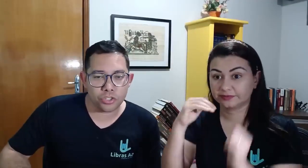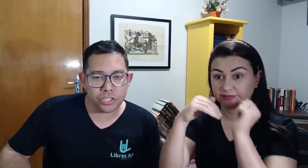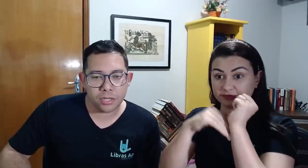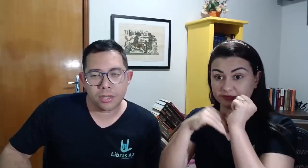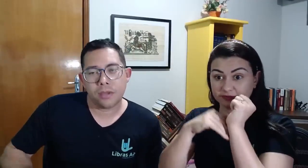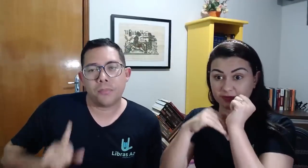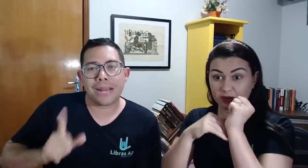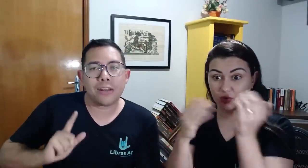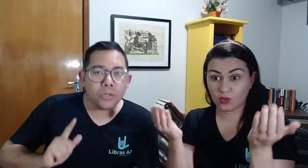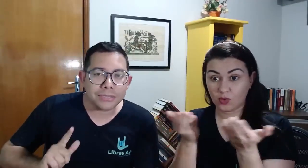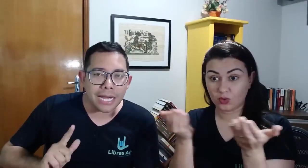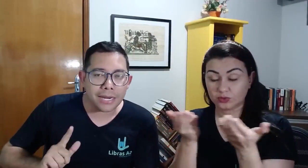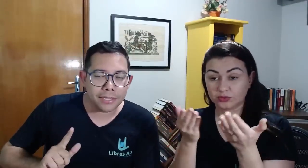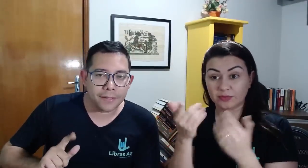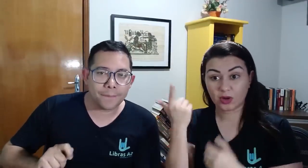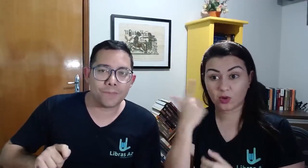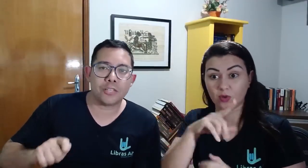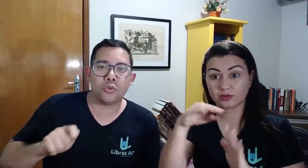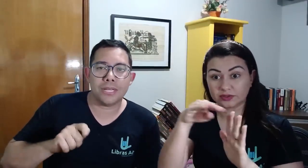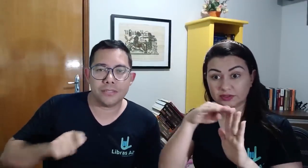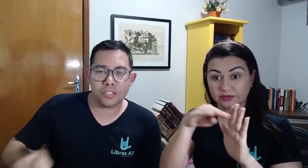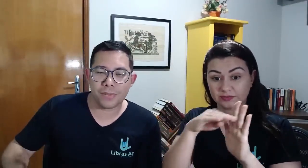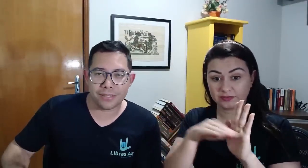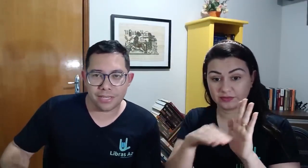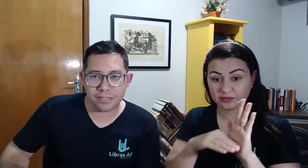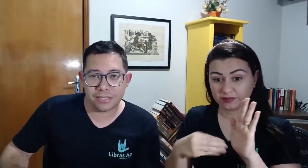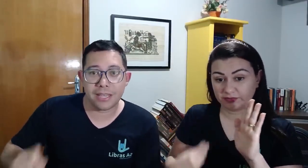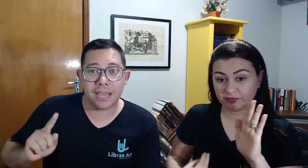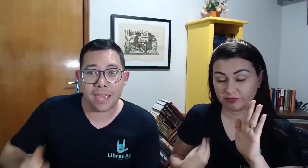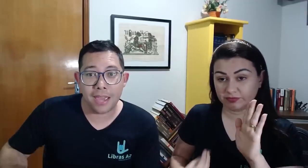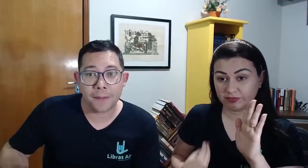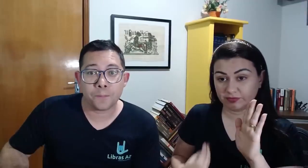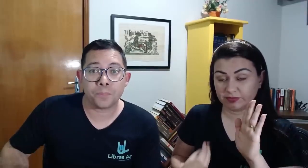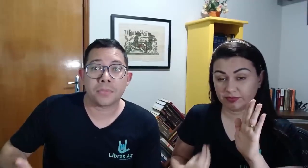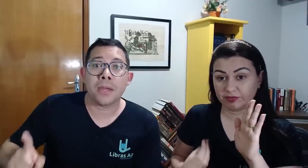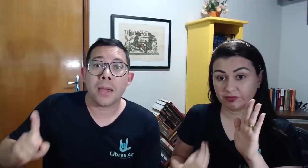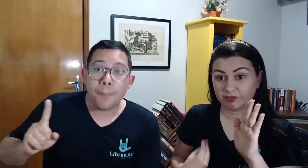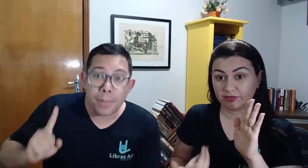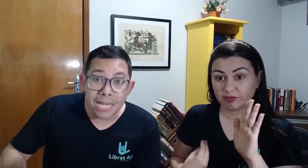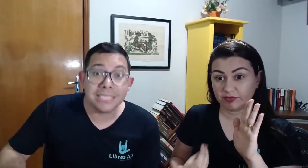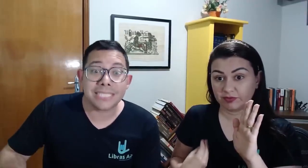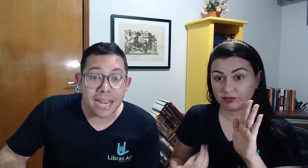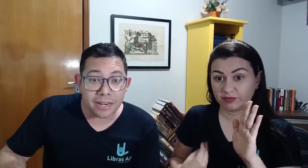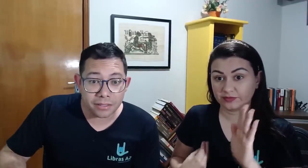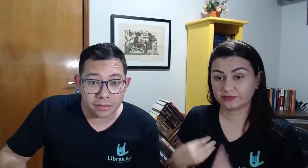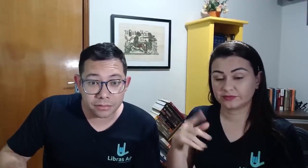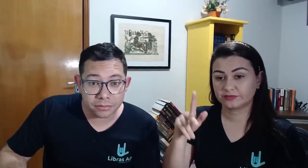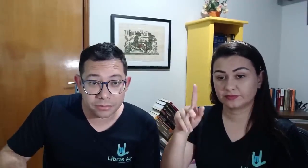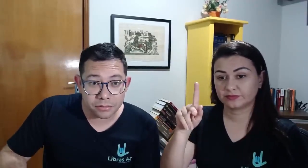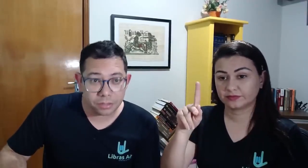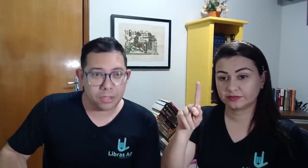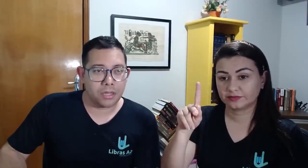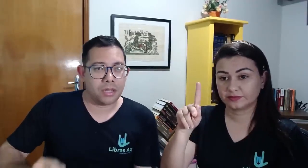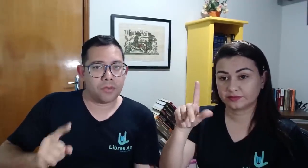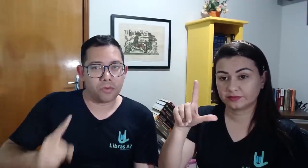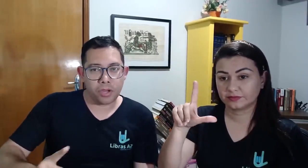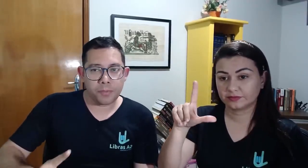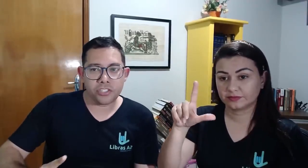hoje, para anotar na sua lista de presença, é plantar. Vou